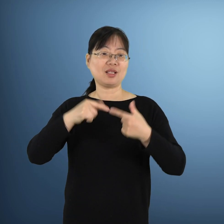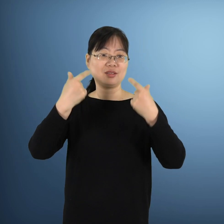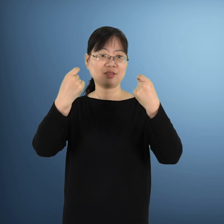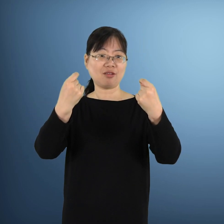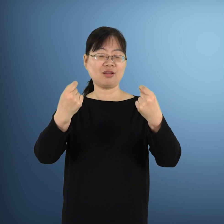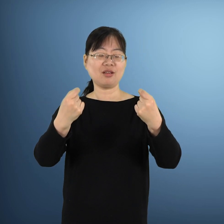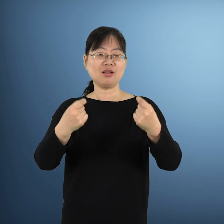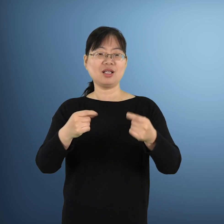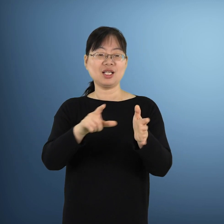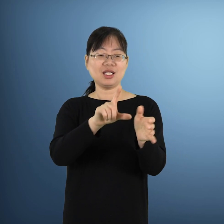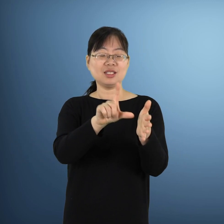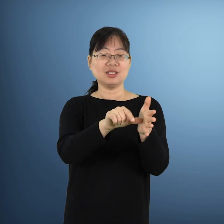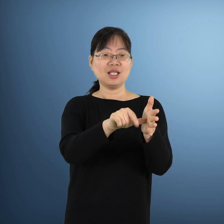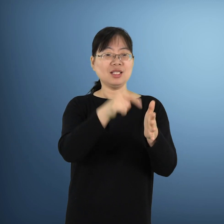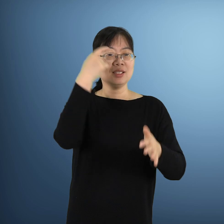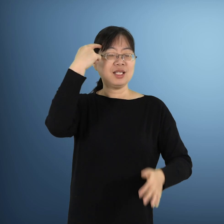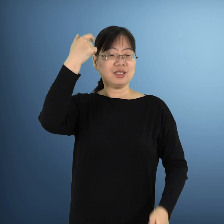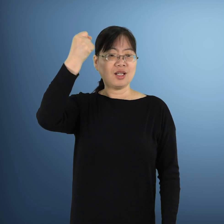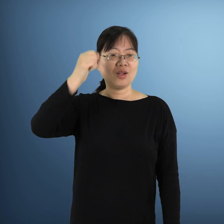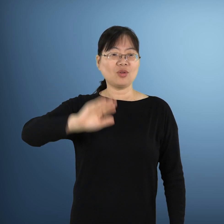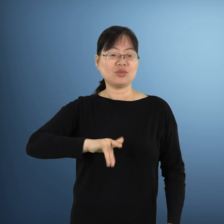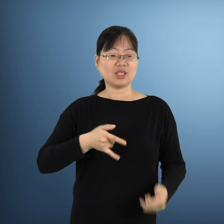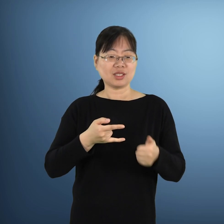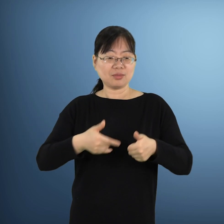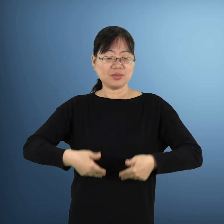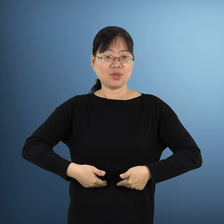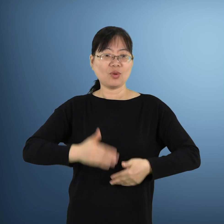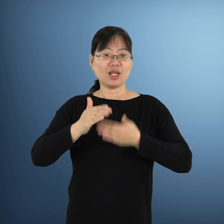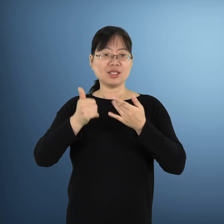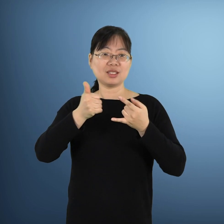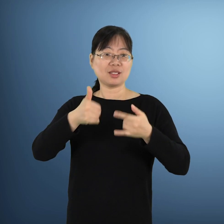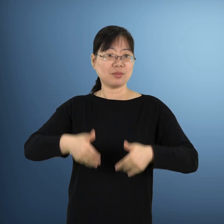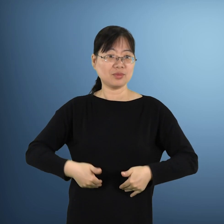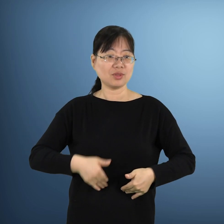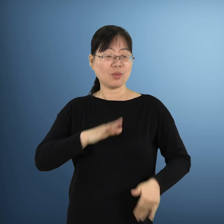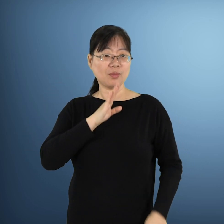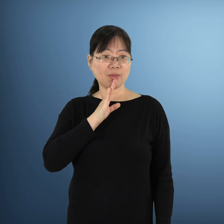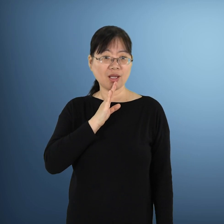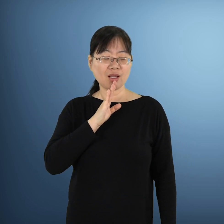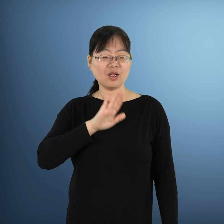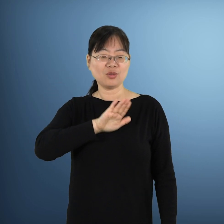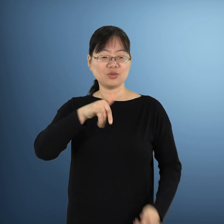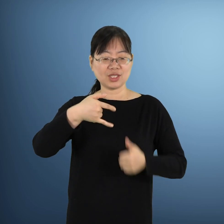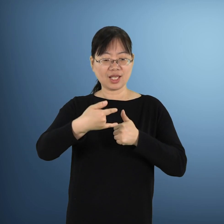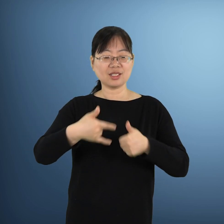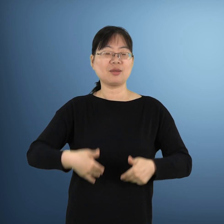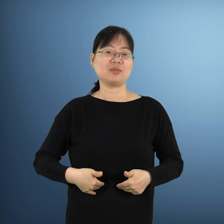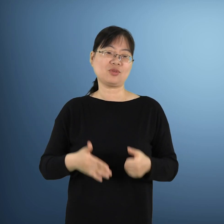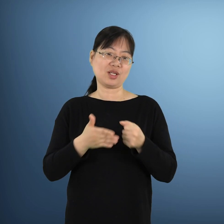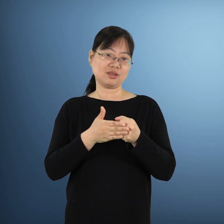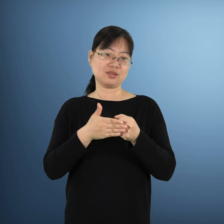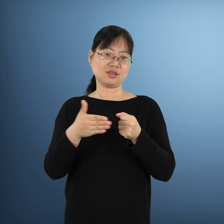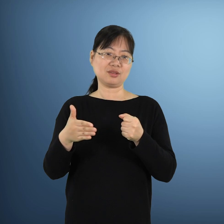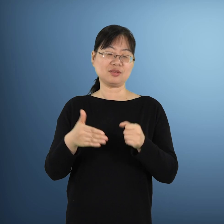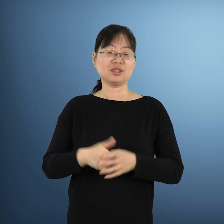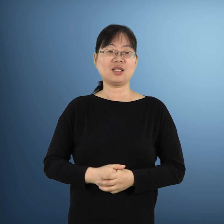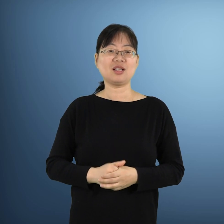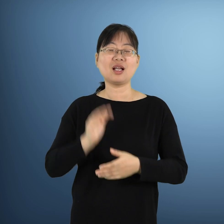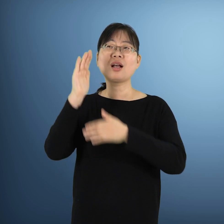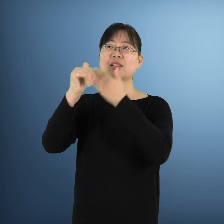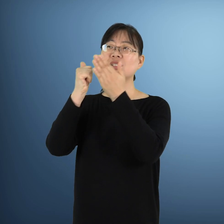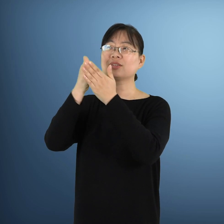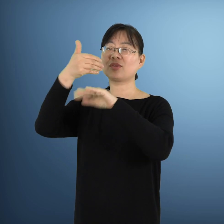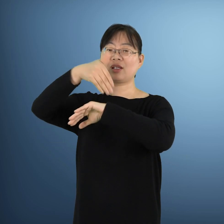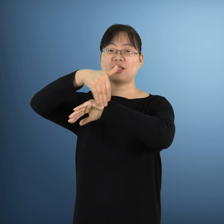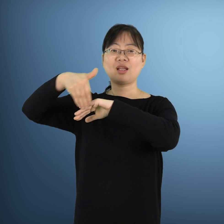말씀드렸죠? 시간이라는 개념은 우리에게 필요해요? 하나님에게 필요해요? 우리에게 필요하기 때문에 그